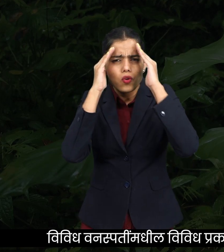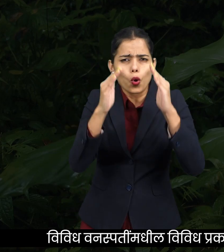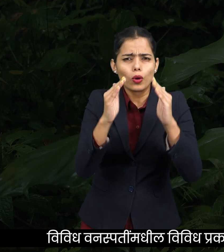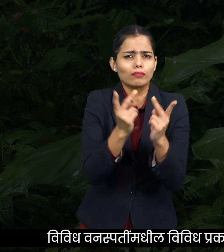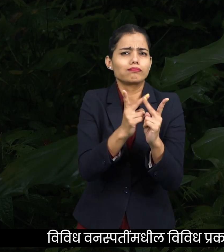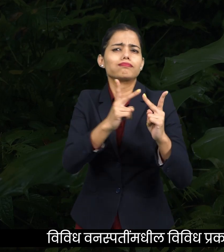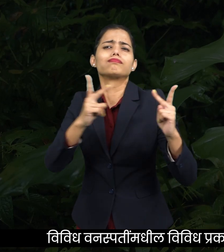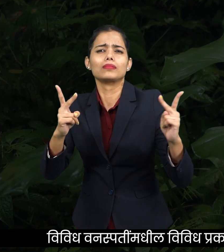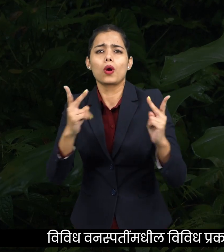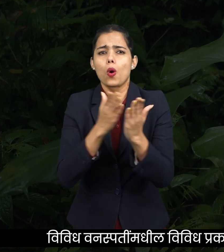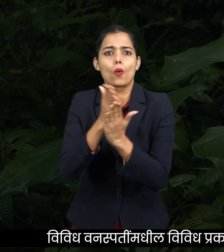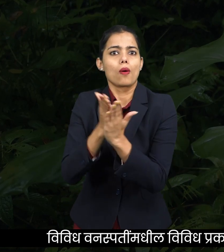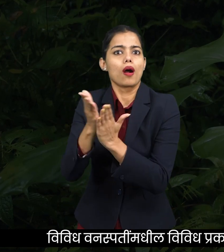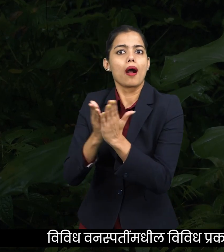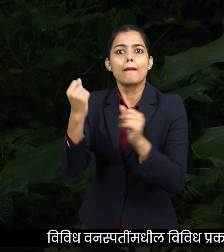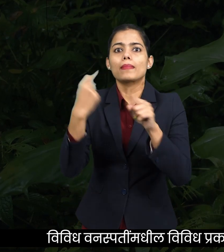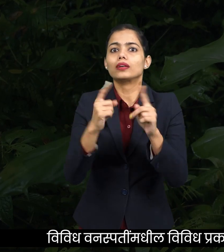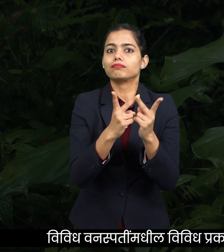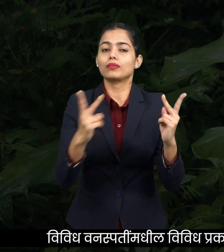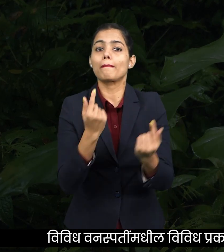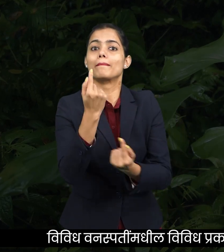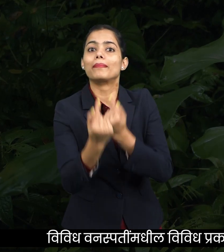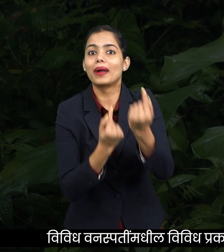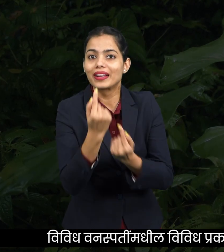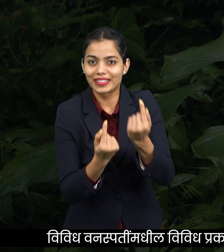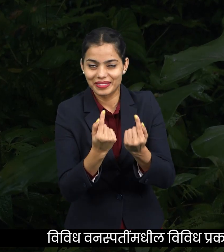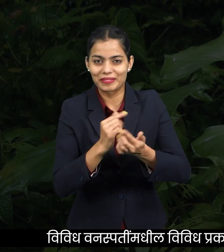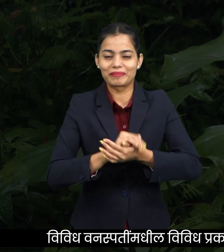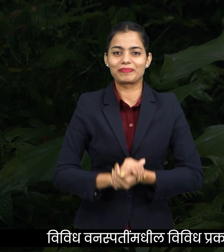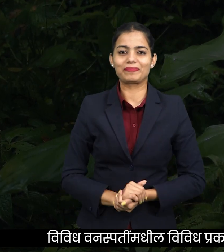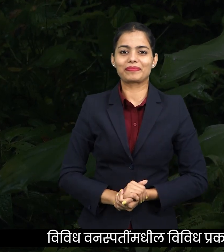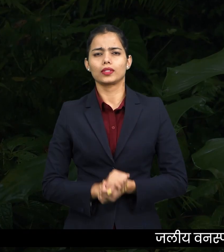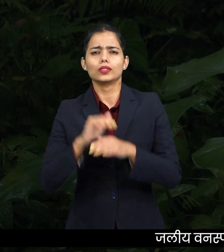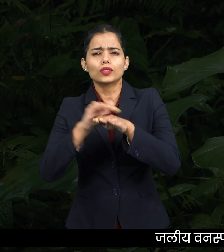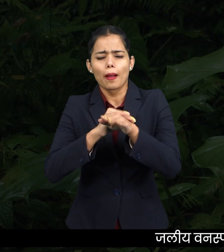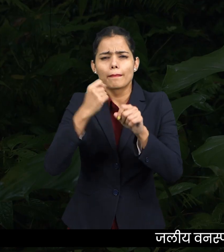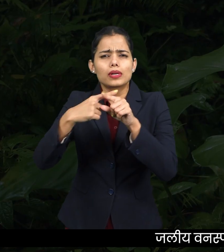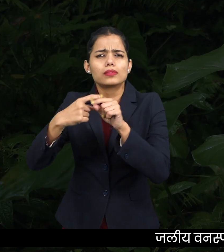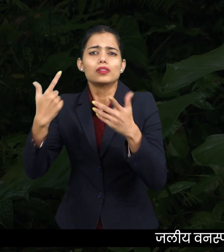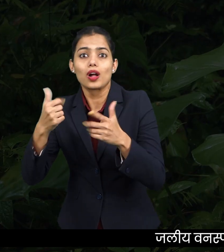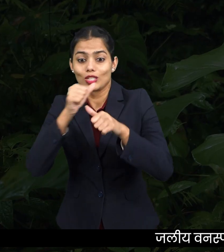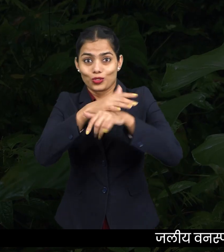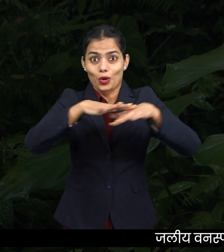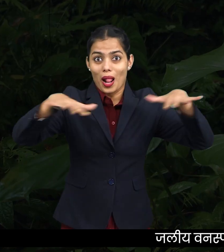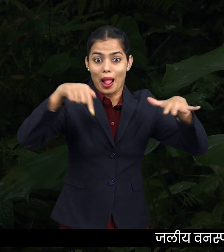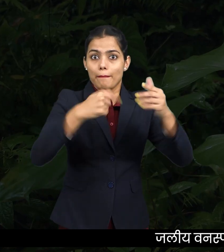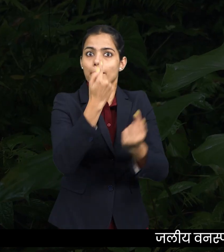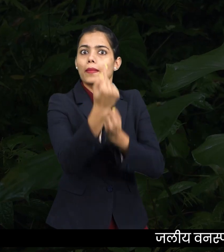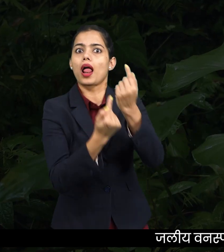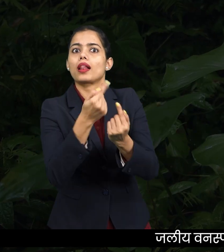विविध वनस्पतीमधील विविध प्रकारच्या अनुकूलनांवर लक्ष केंद्रित करूया. जलीय